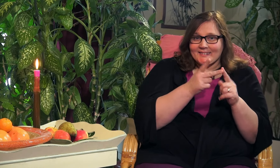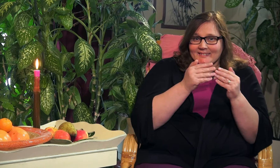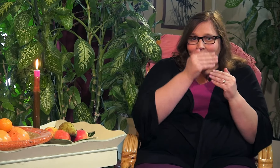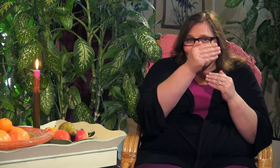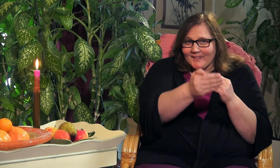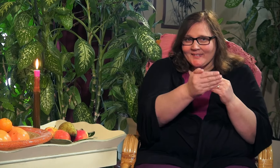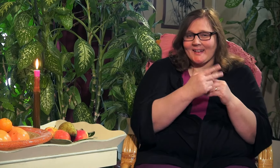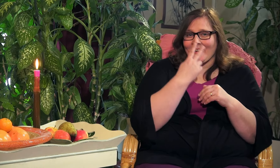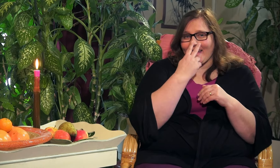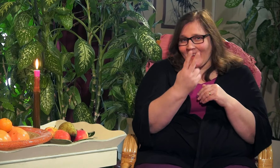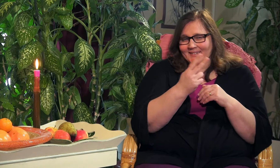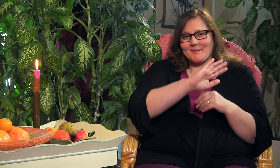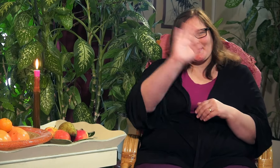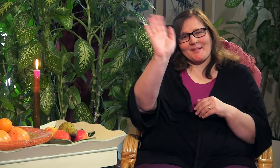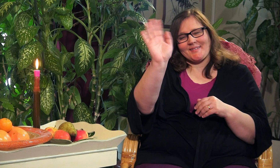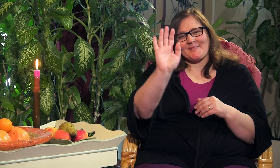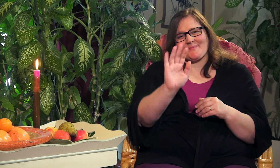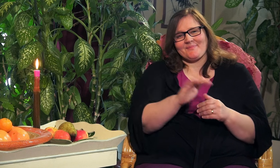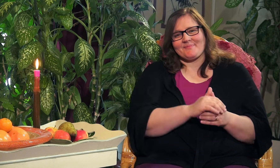Me tapaamme taas seuraavan kerran. Hei hei!